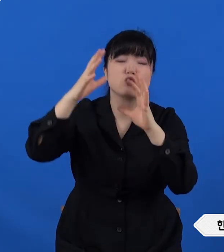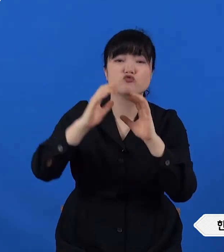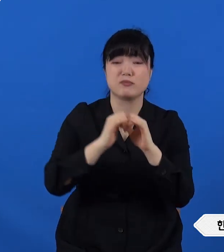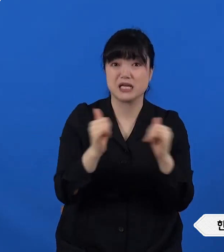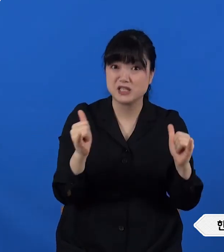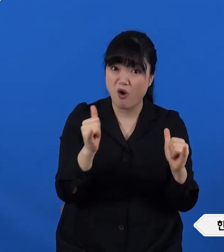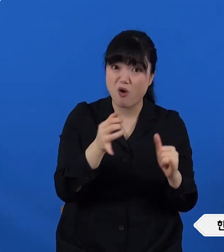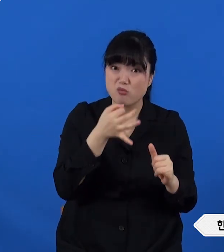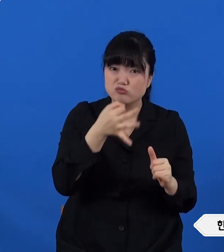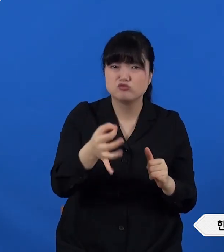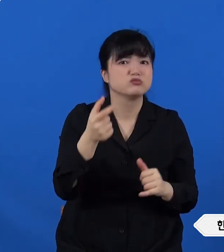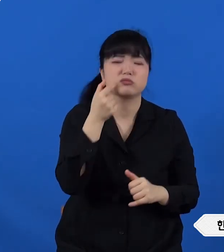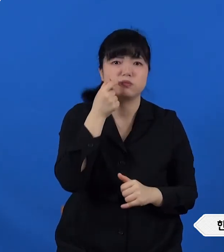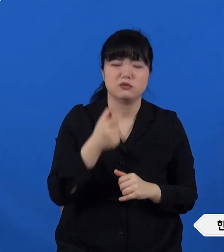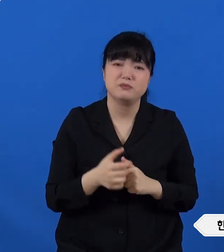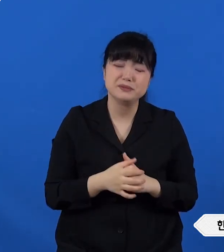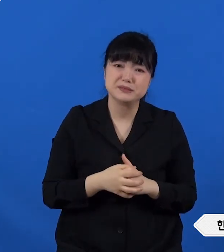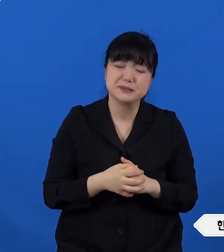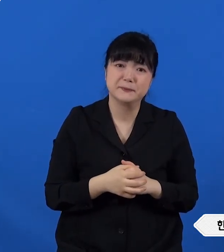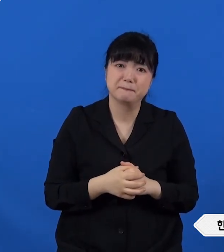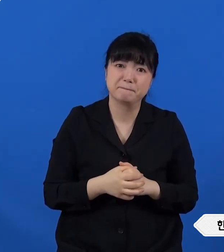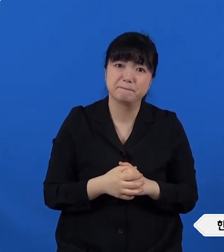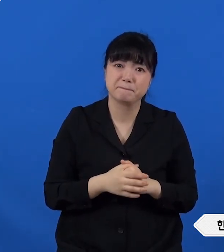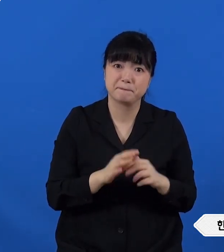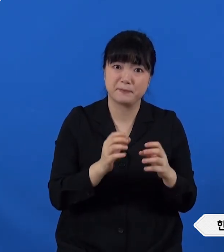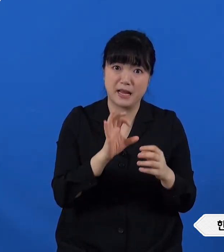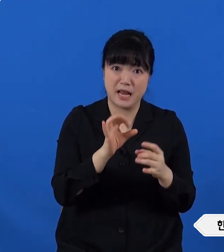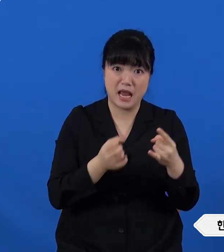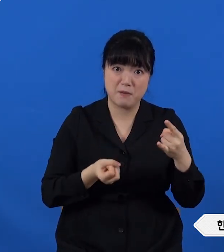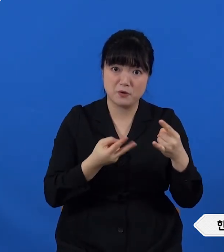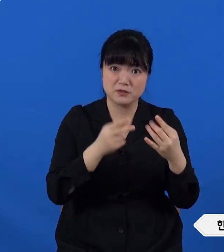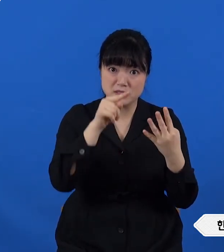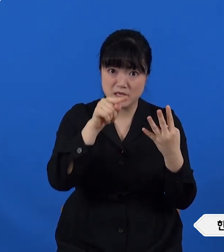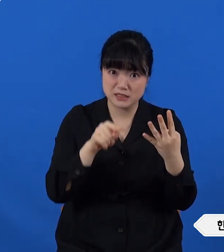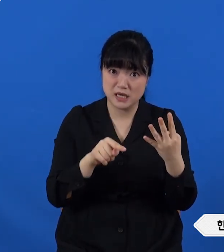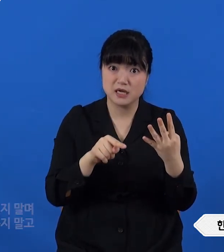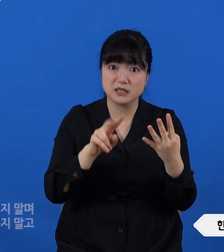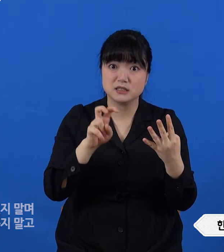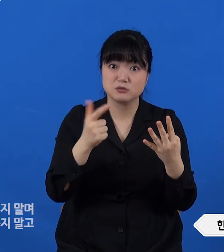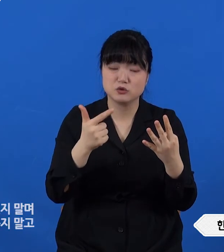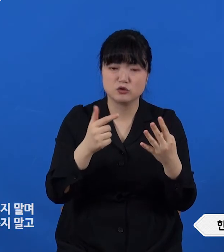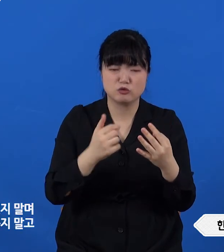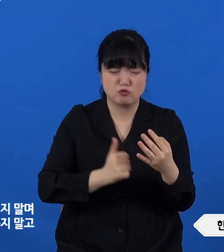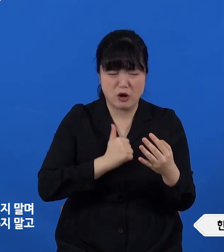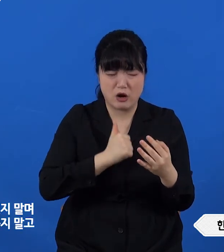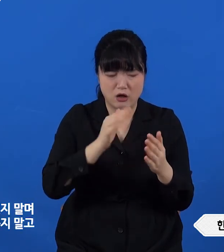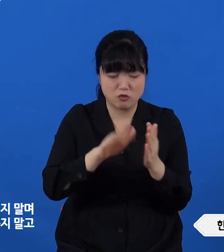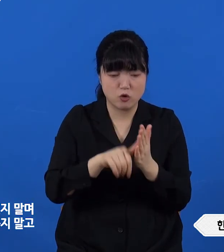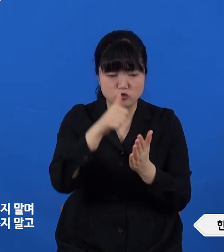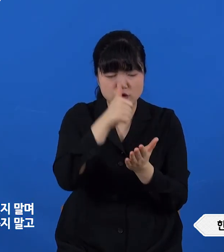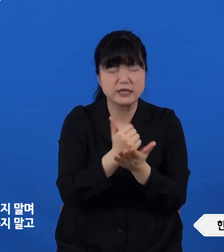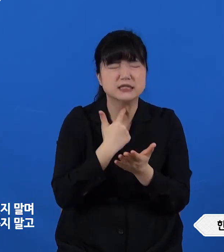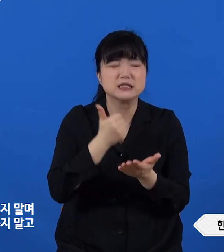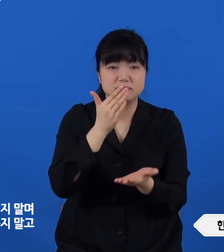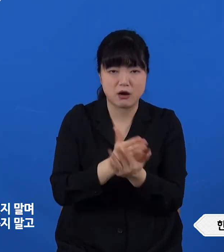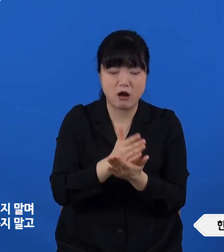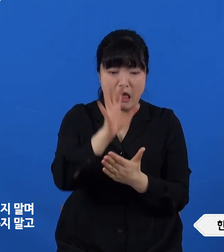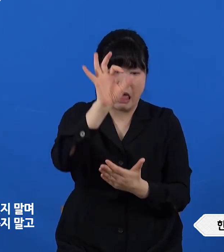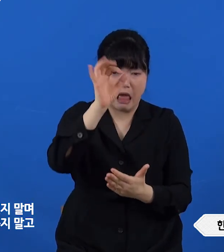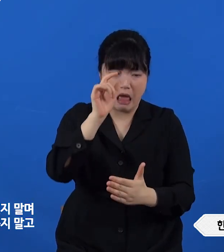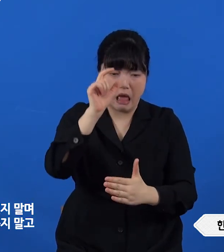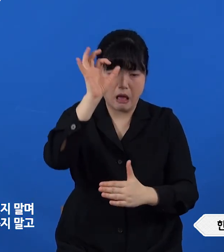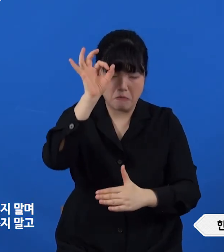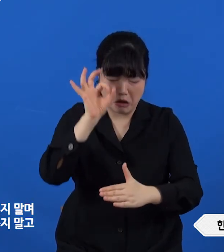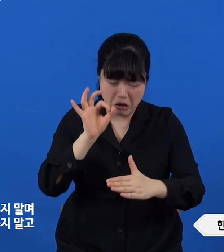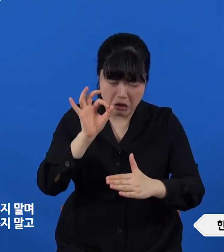말할 수가 없습니다. 에베소서 4장 26절에도 분을 내어도 죄를 짓지 말며 해가 지도록